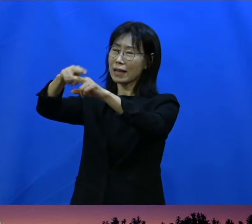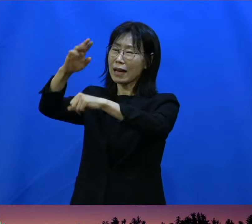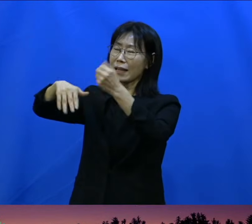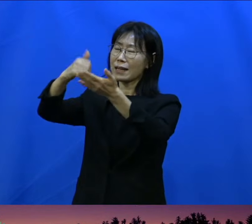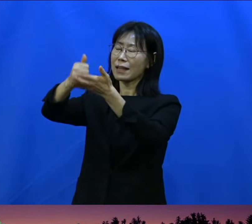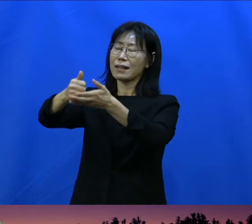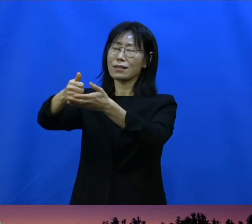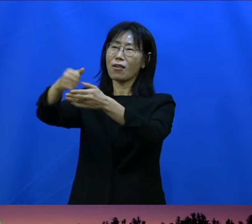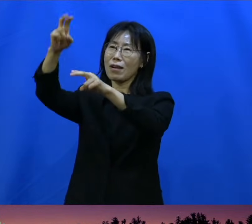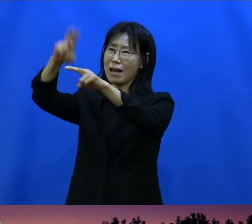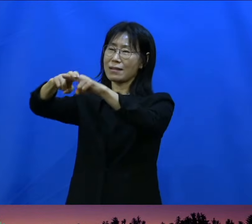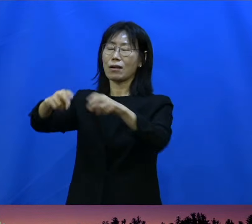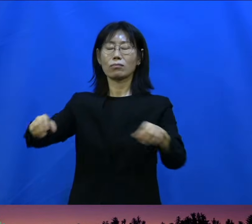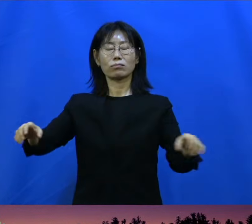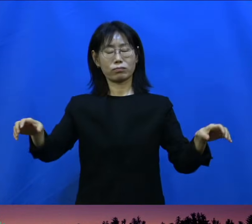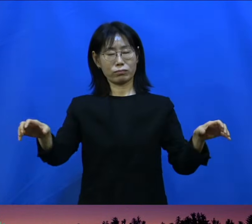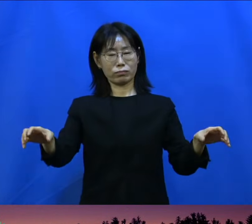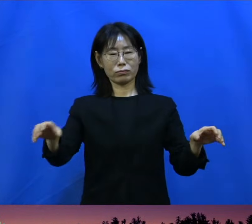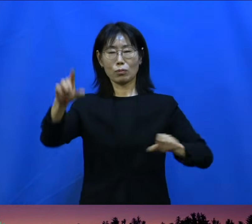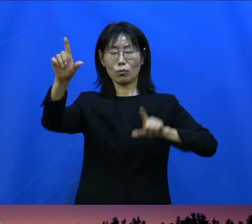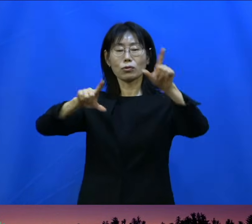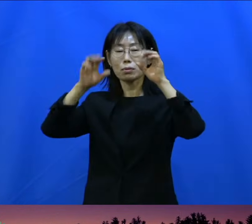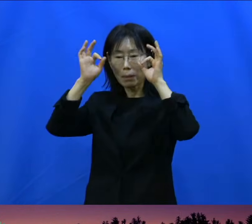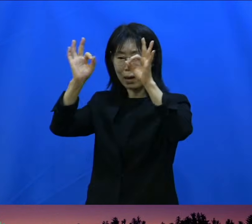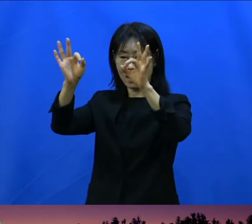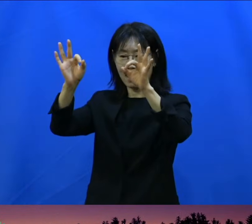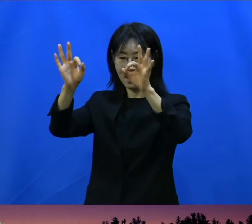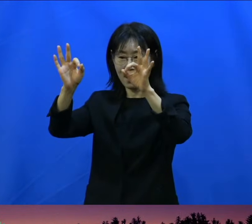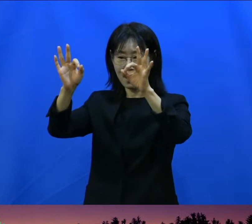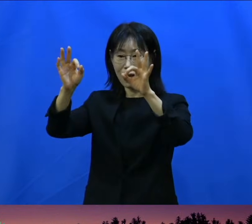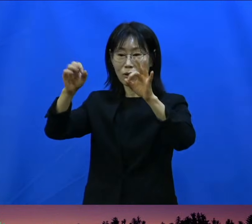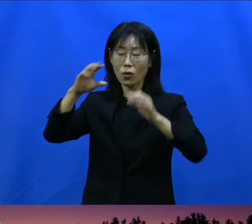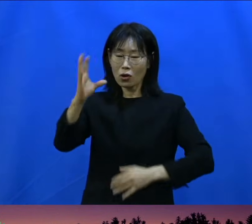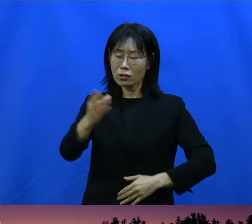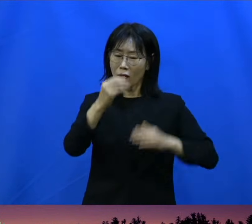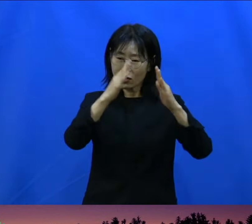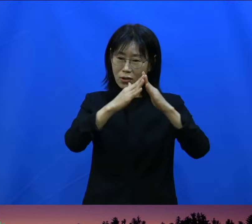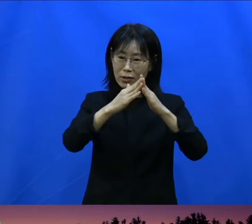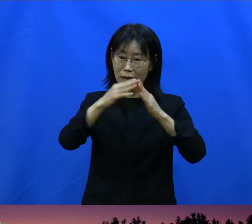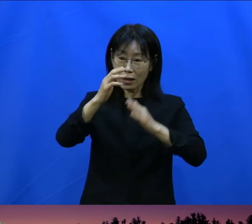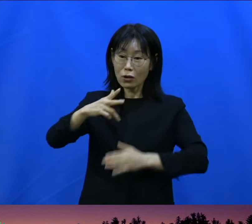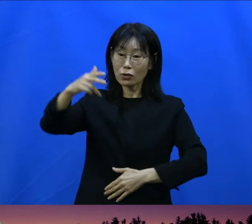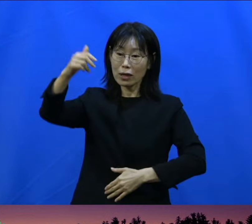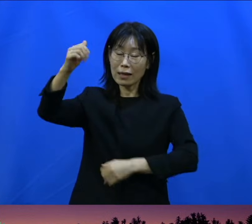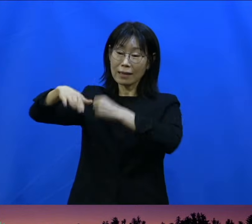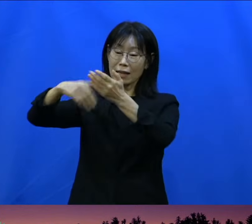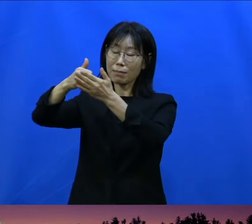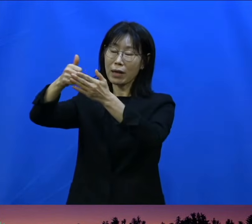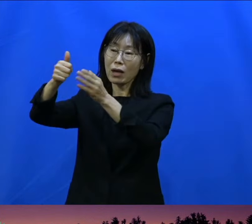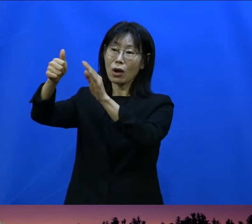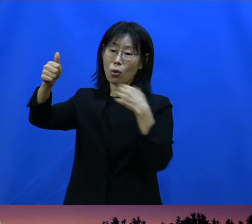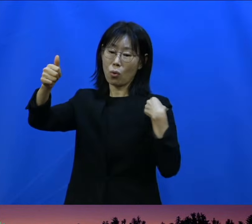엄청난 장면을 본 거죠. 그 옷자락은 성전에 가득하고, 지금 이 장면 자체가